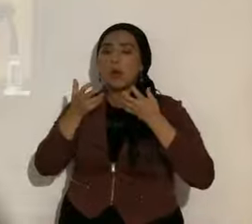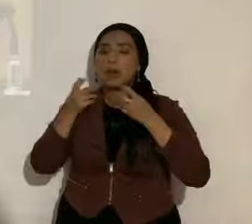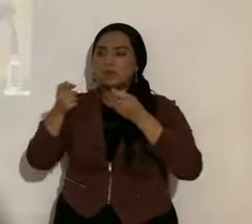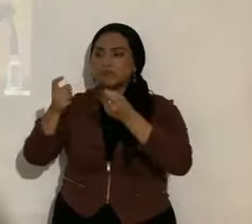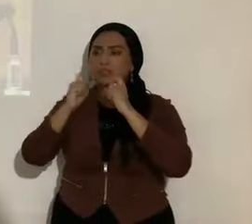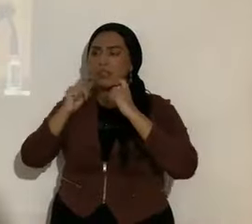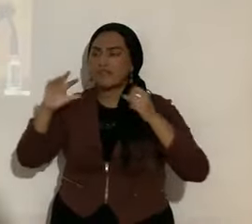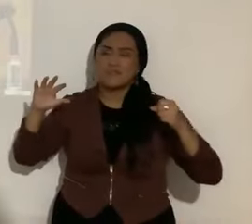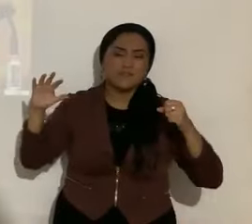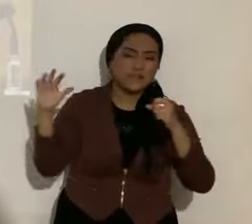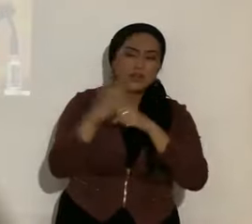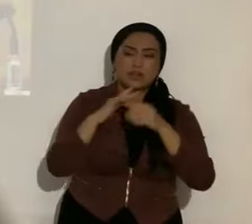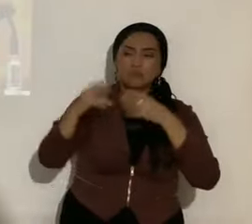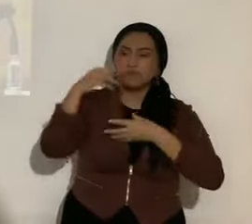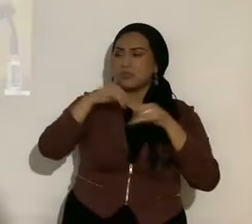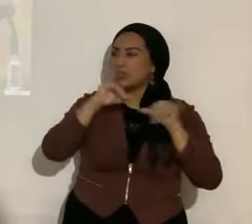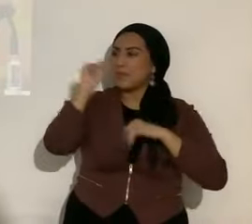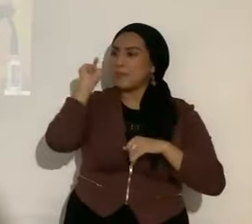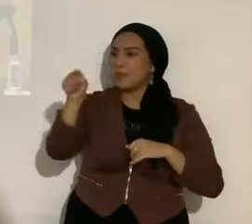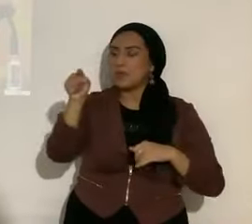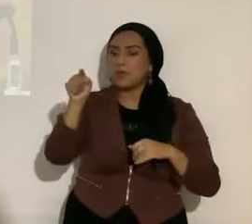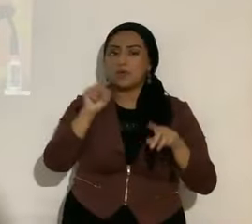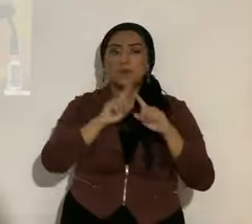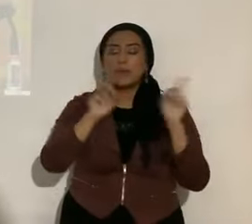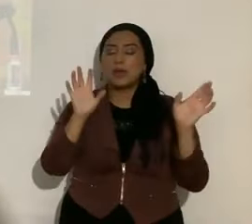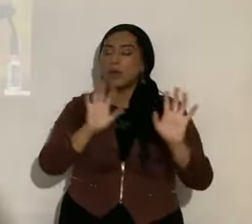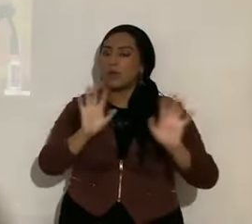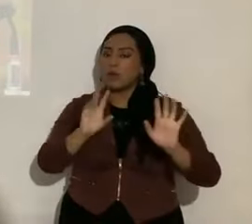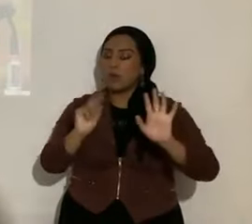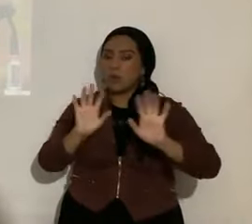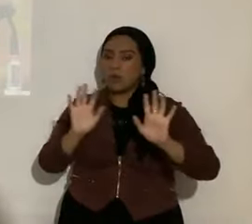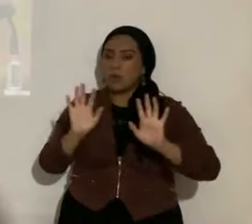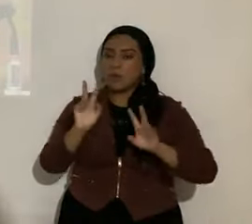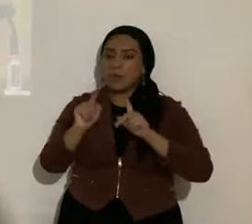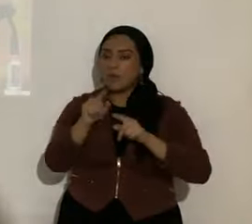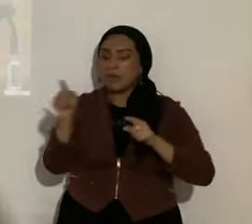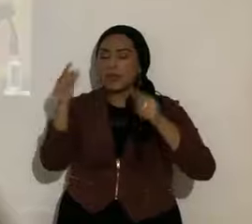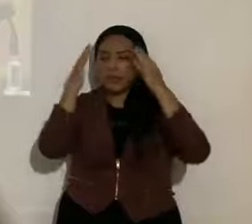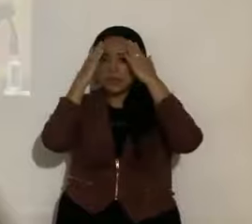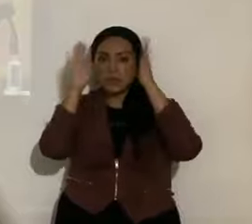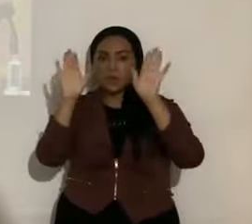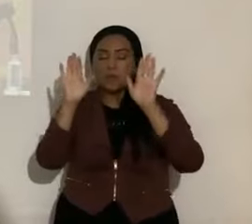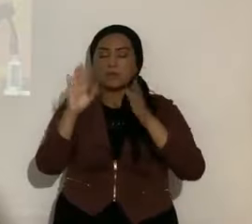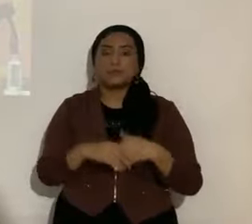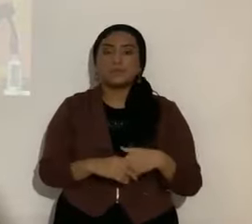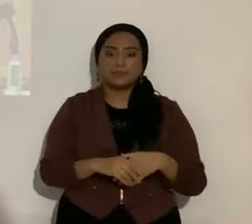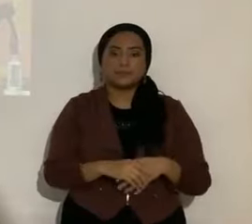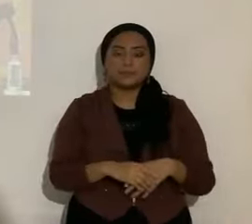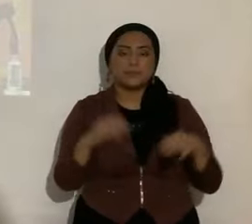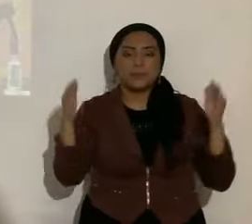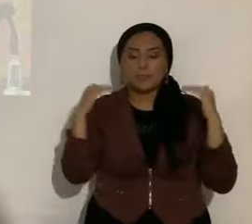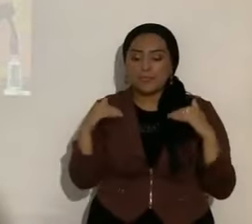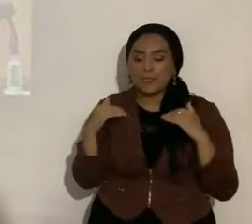porción que tiene usted, Roe Palacios. Pero no es así, no es así. Vamos a ver entonces,